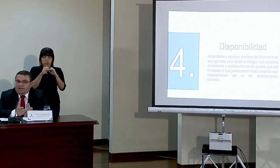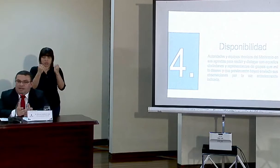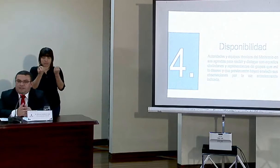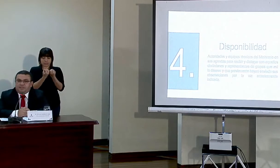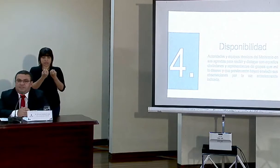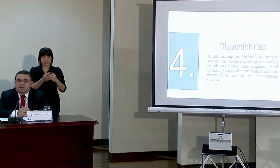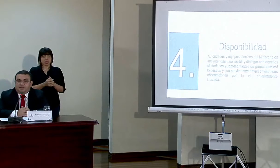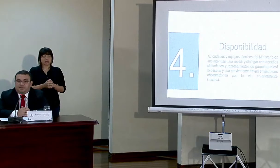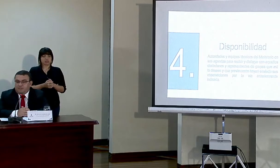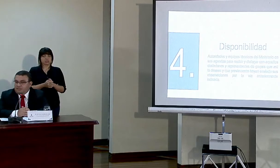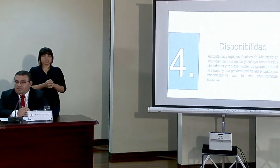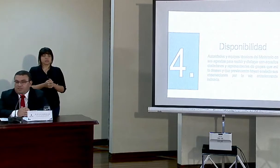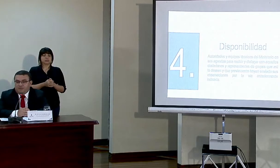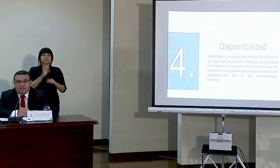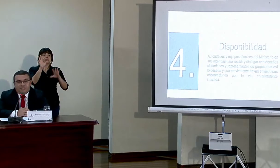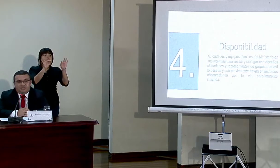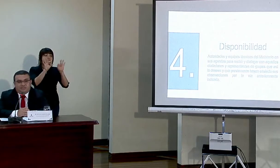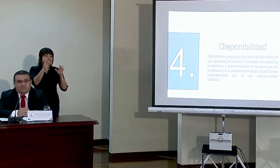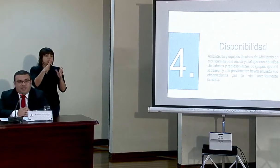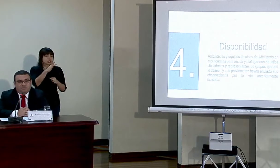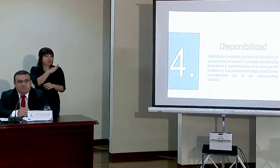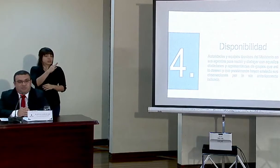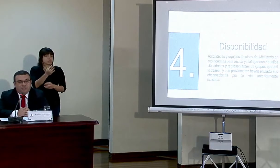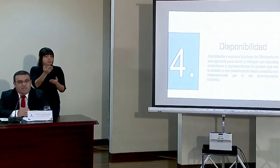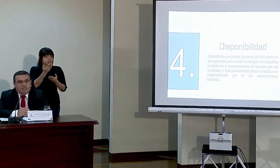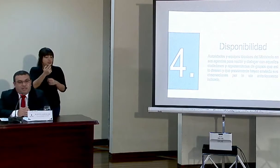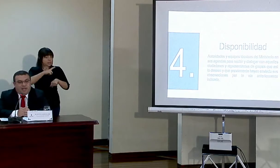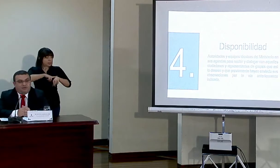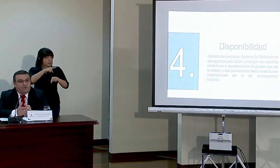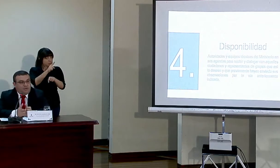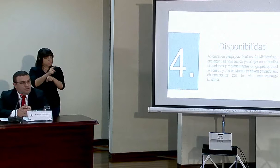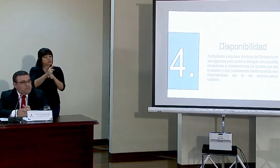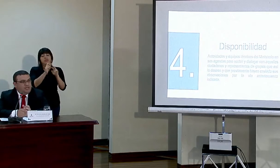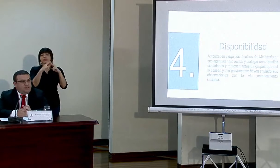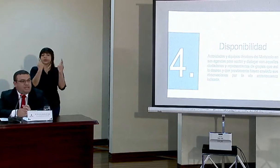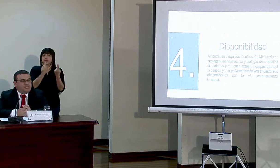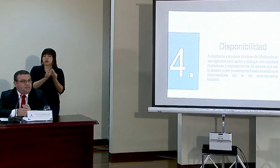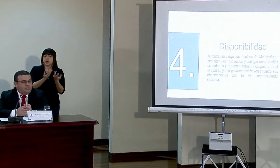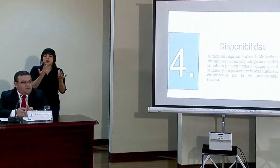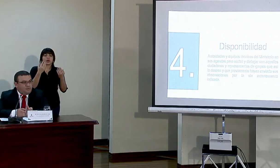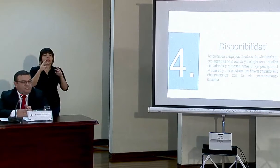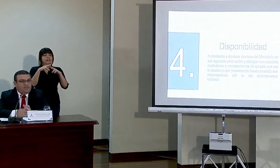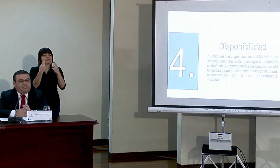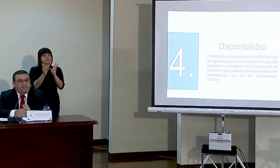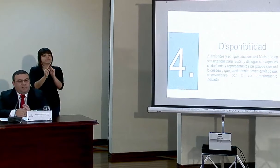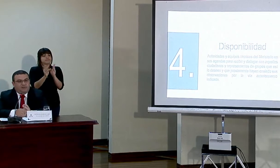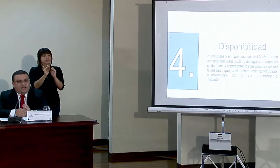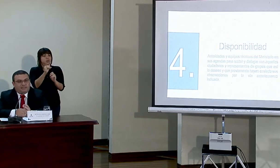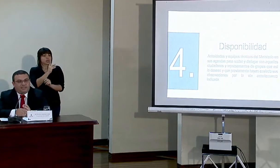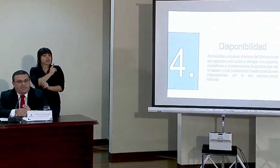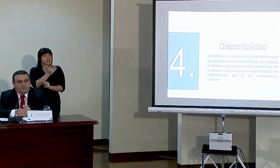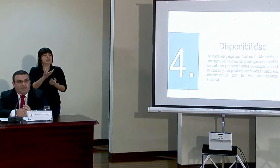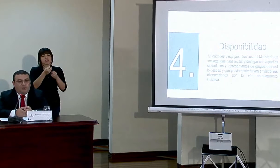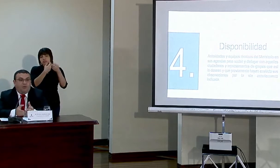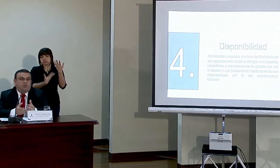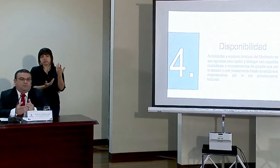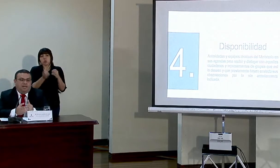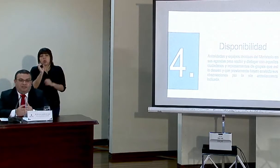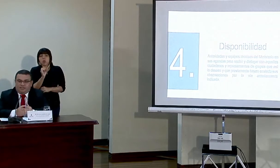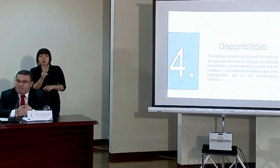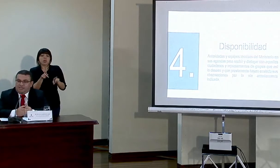organizados, a las invitaciones que nos hagan en este tiempo, a reuniones, a sesiones de juntas directivas, etcétera,